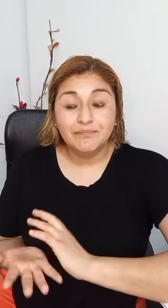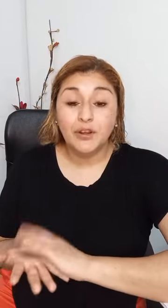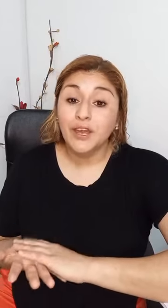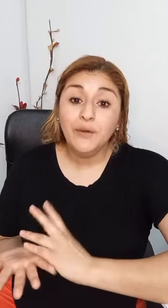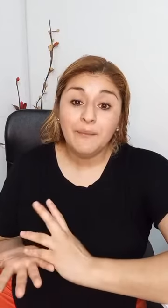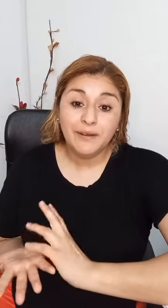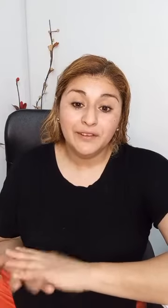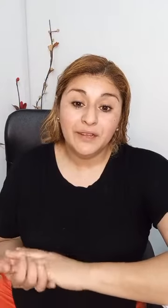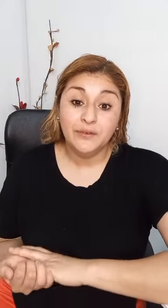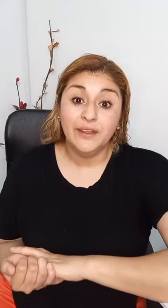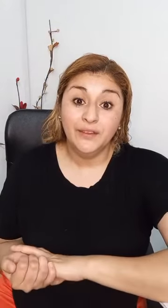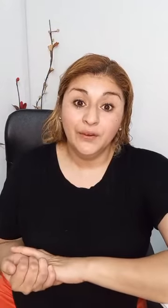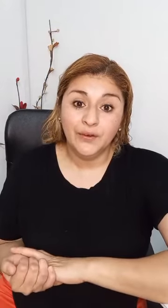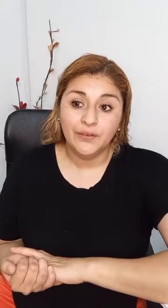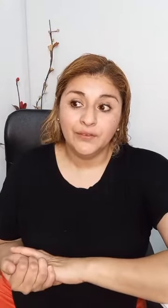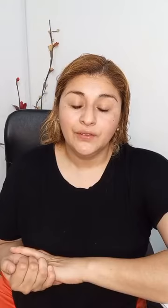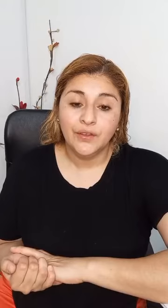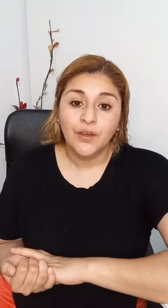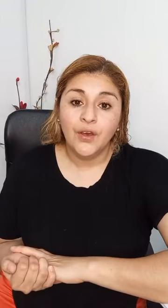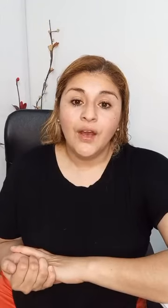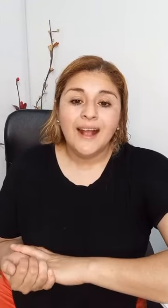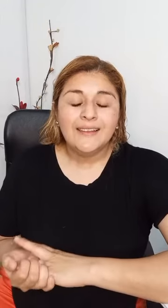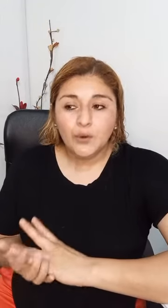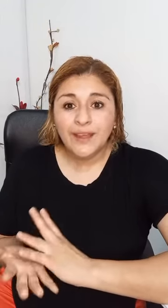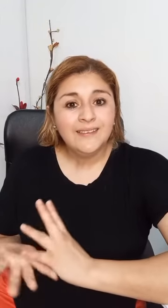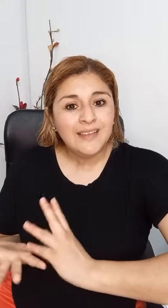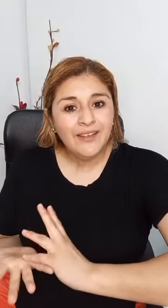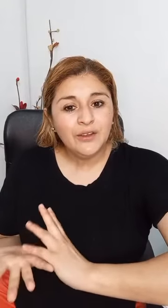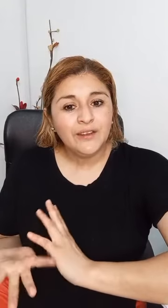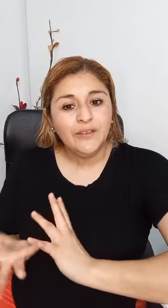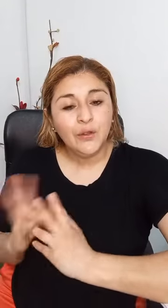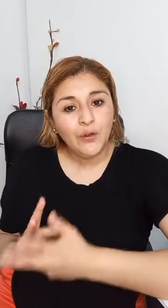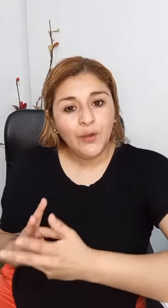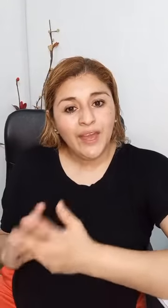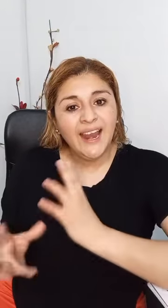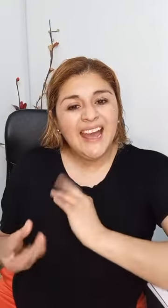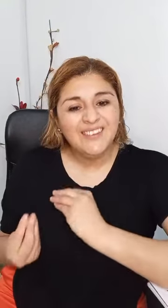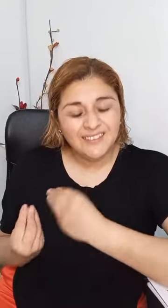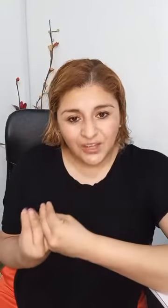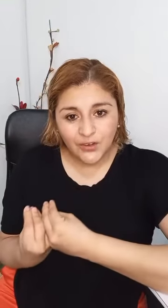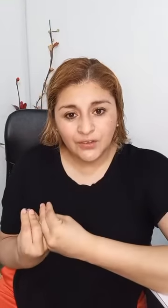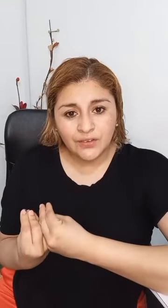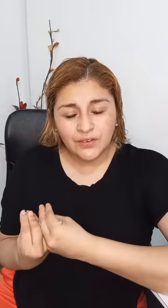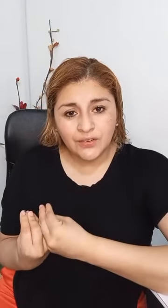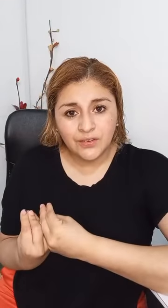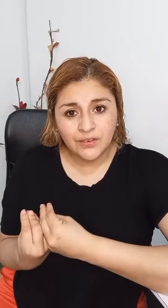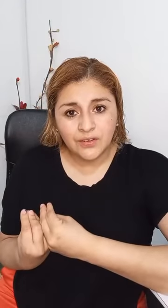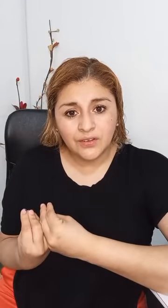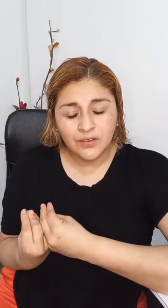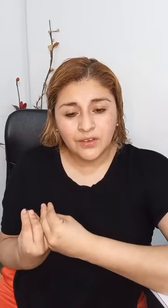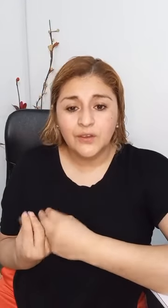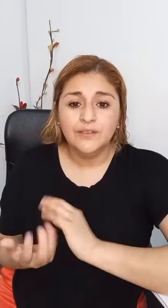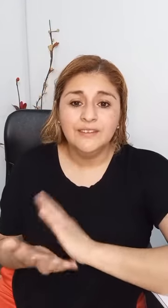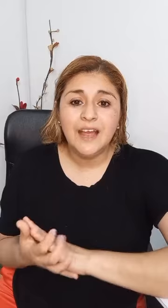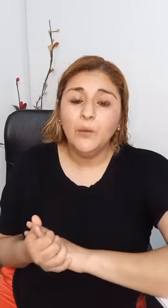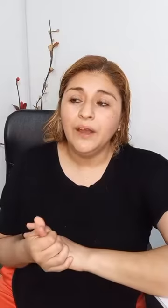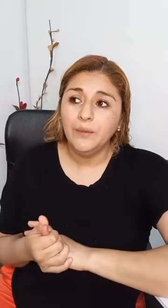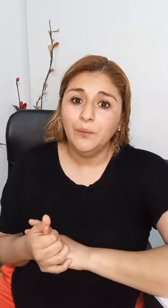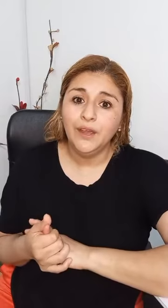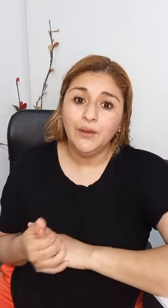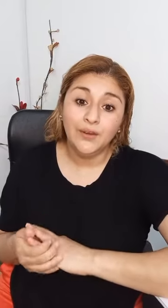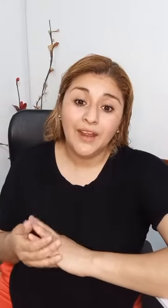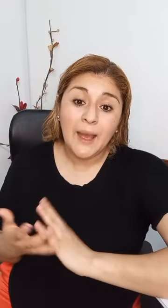¿Por qué una persona usa anteojos? ¿Ustedes saben los trastornos que hay en la visión? No sé